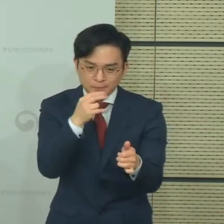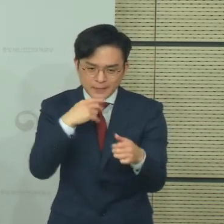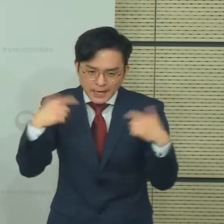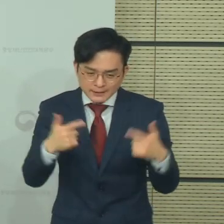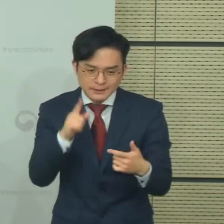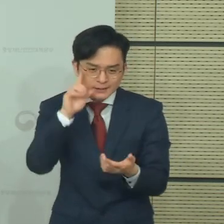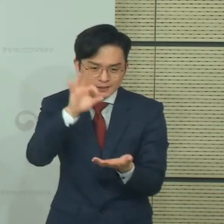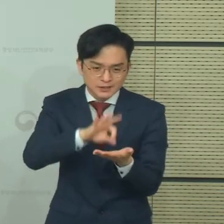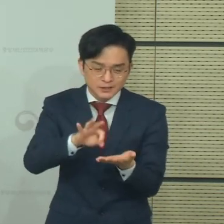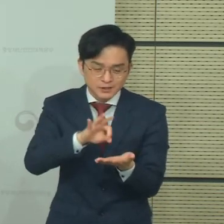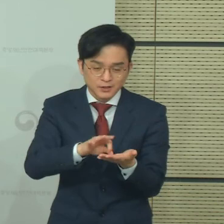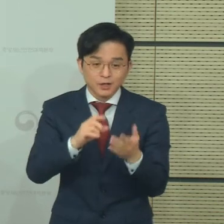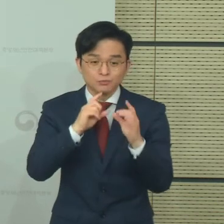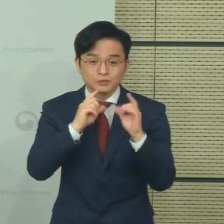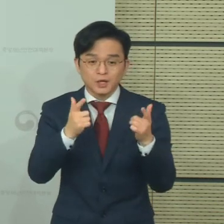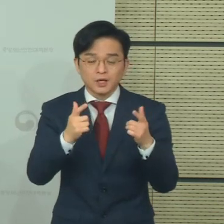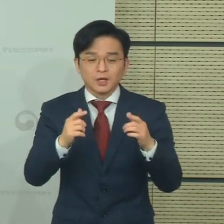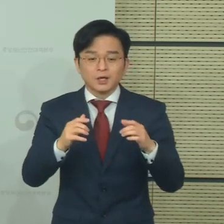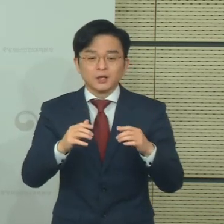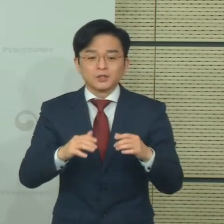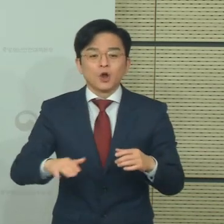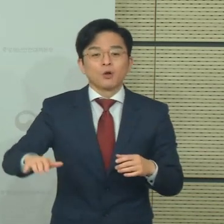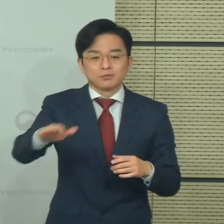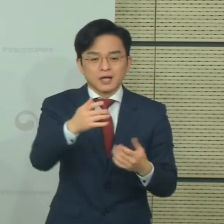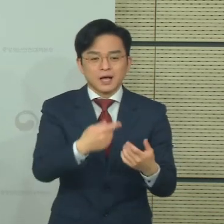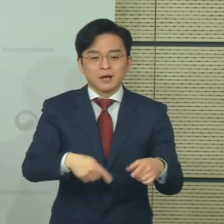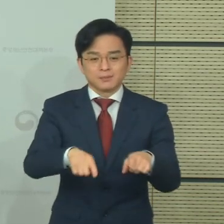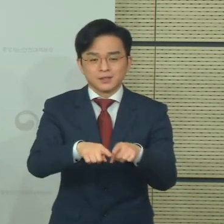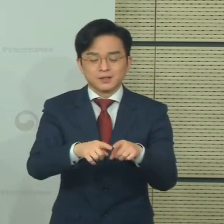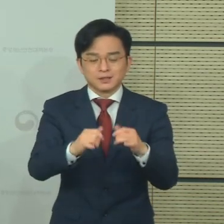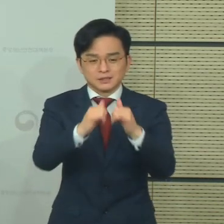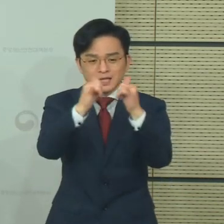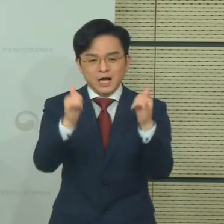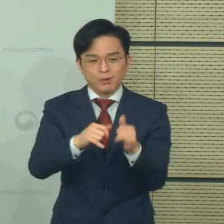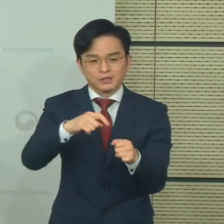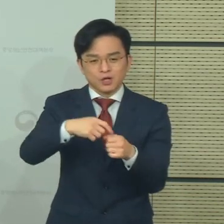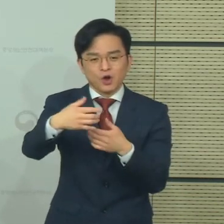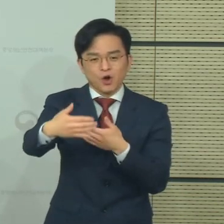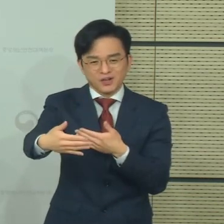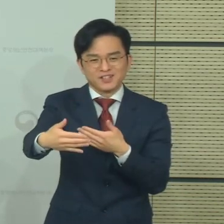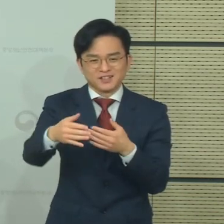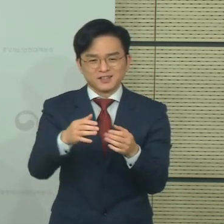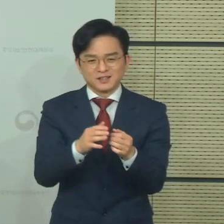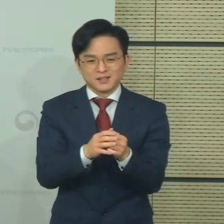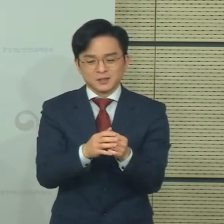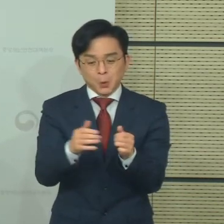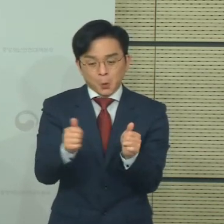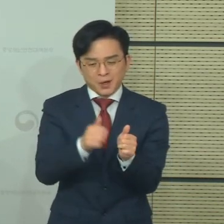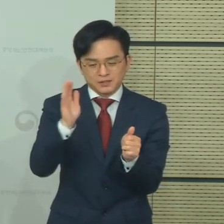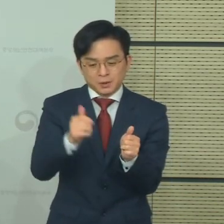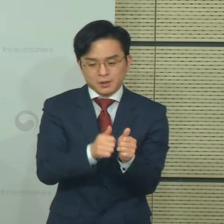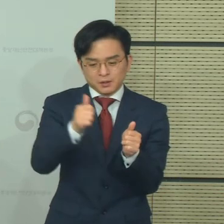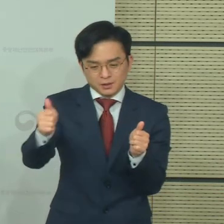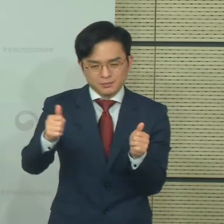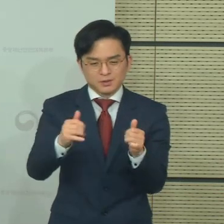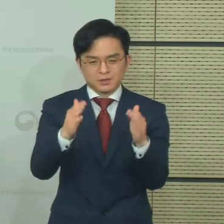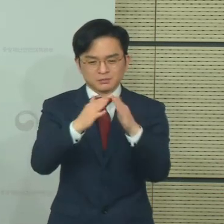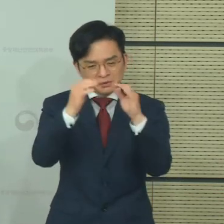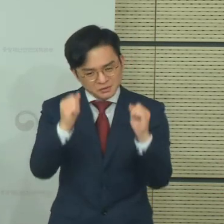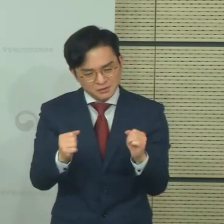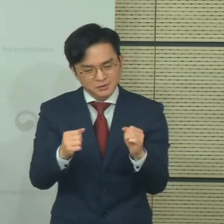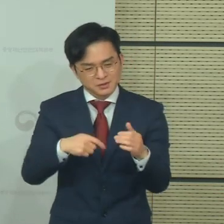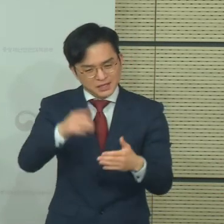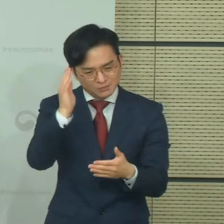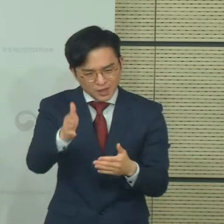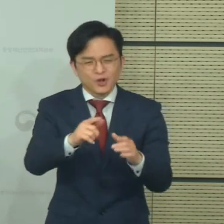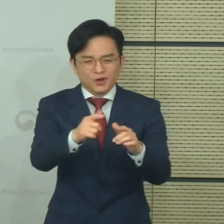사회적 거리두기라는 측면에서 대응을 해나가야 되는 그런 시점입니다. 많이 어렵고 또 많이